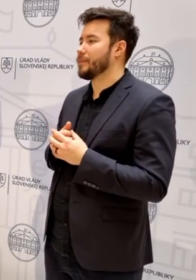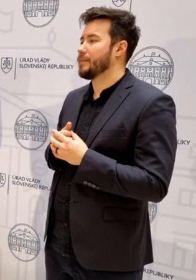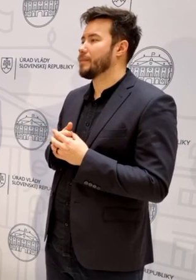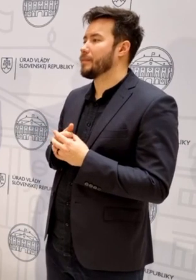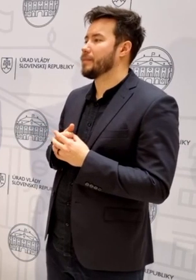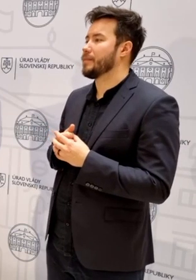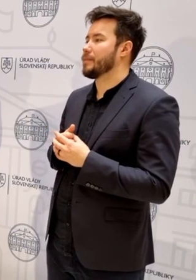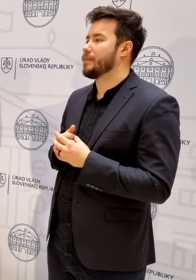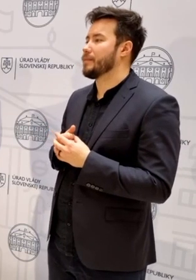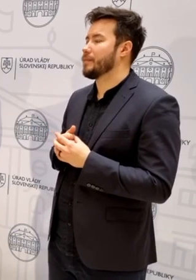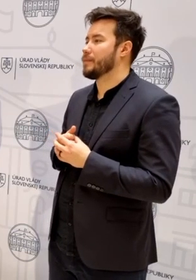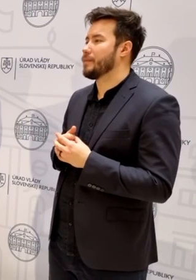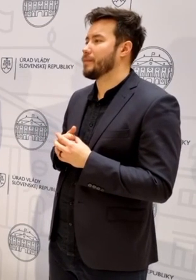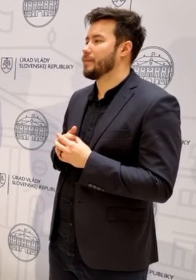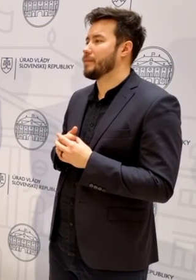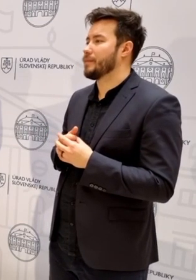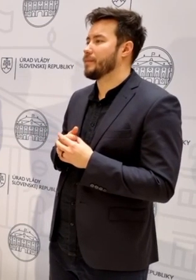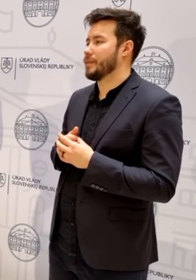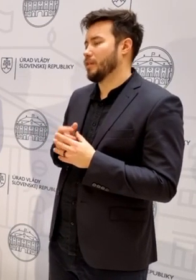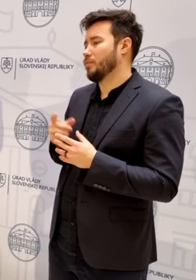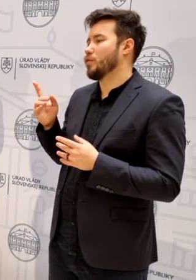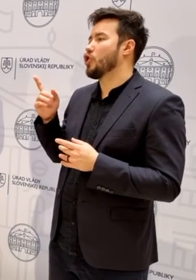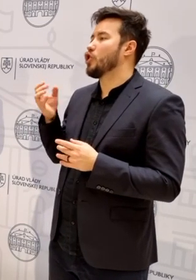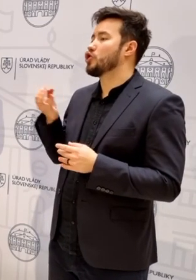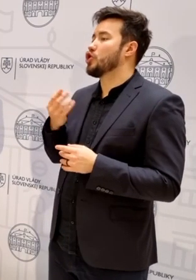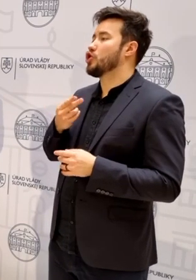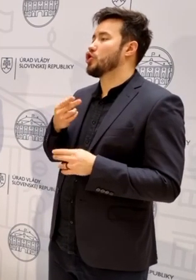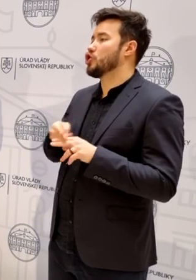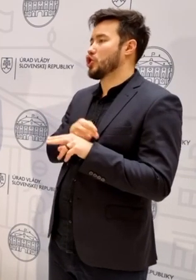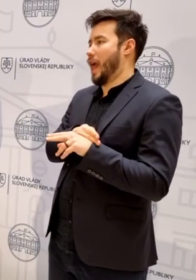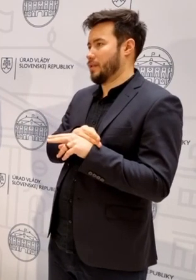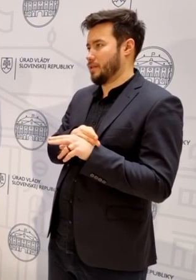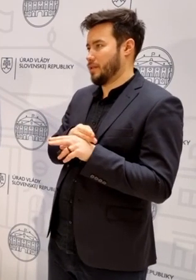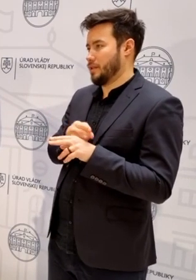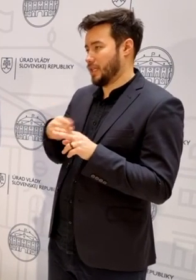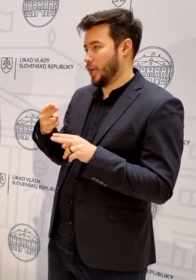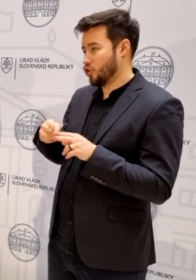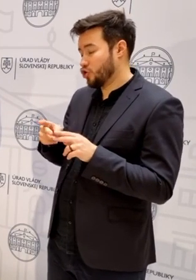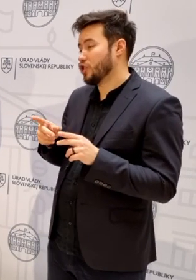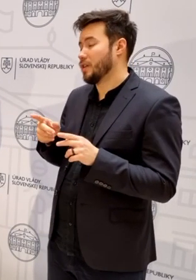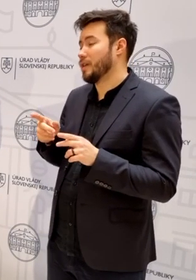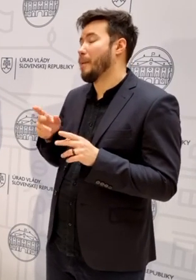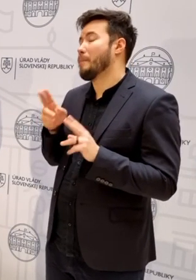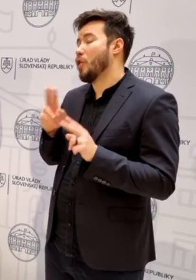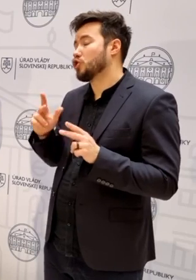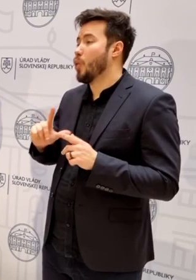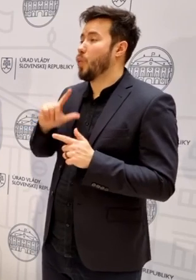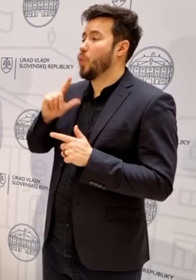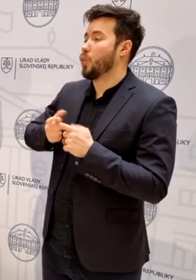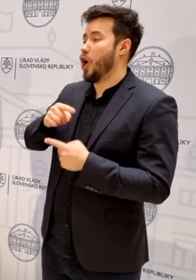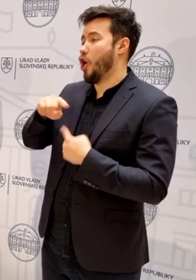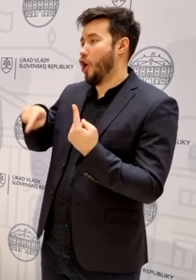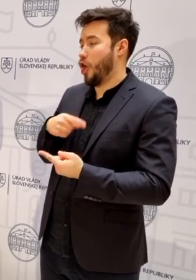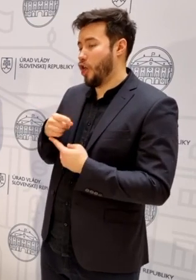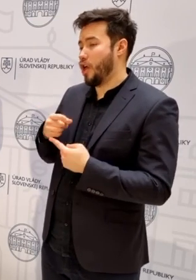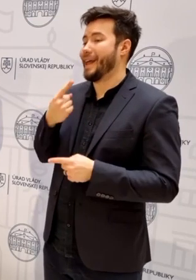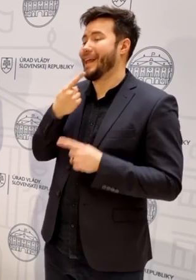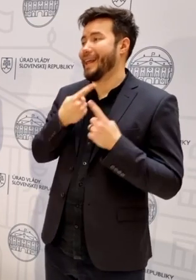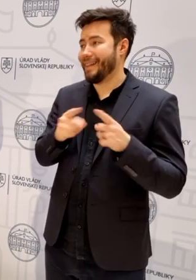zariadení, ktoré teda sú v pôsobnosti štátu. V ďalšom kole nevylučujem, že dôjde aj rokovaniu